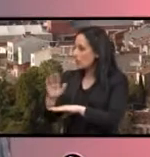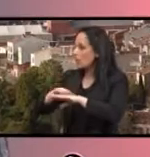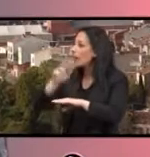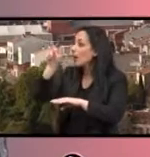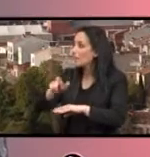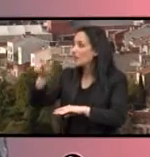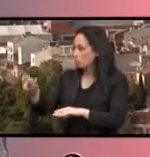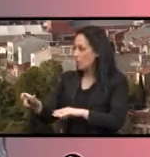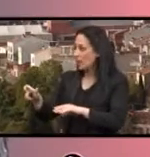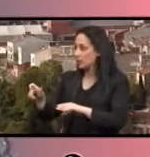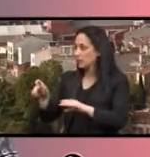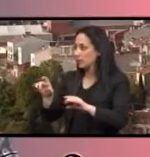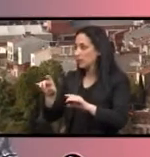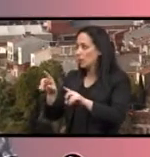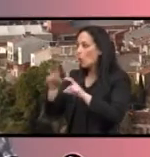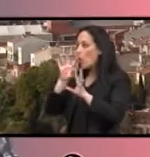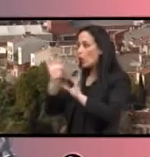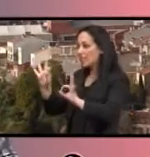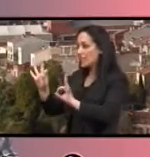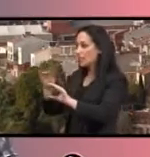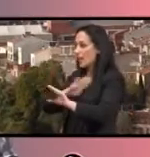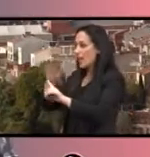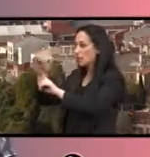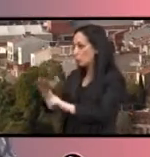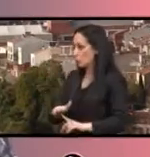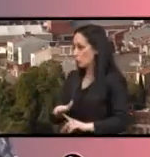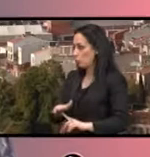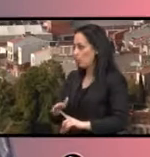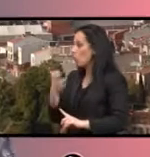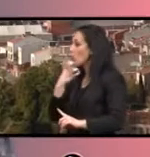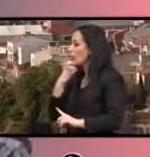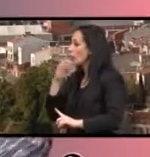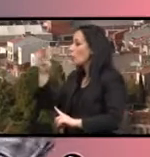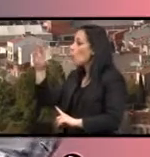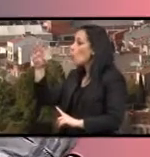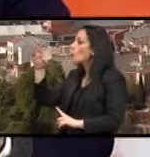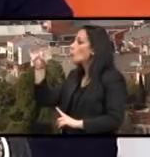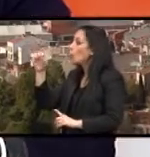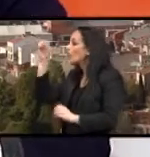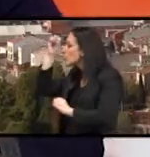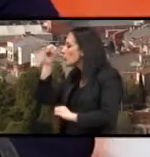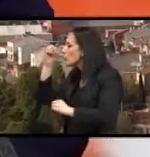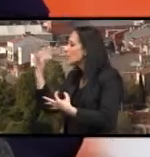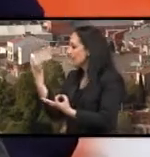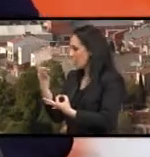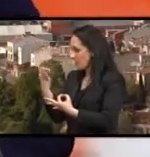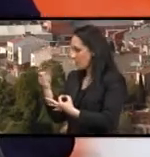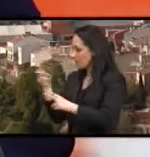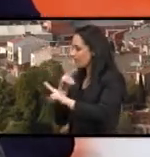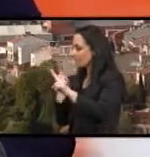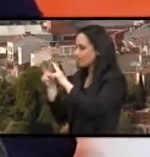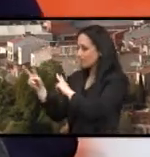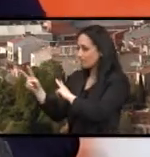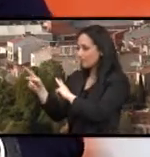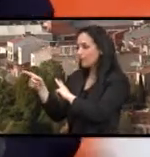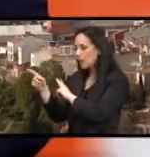en una situació de risc d'exclusió? Què en penseu? Des de Prodis, delicat el tema, eh? Des de Prodis és delicat.